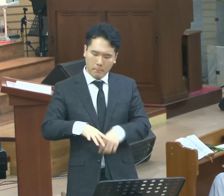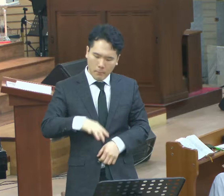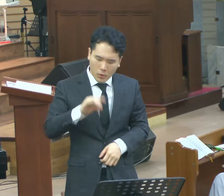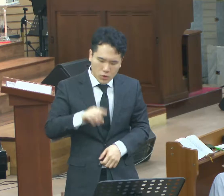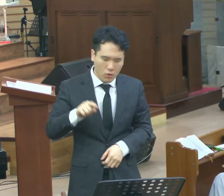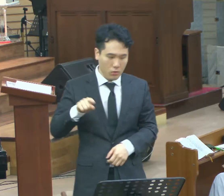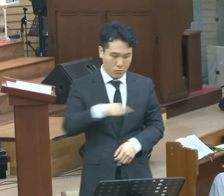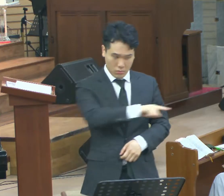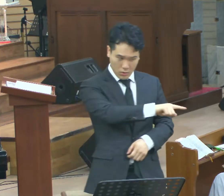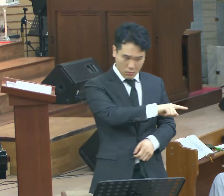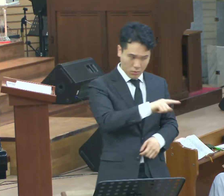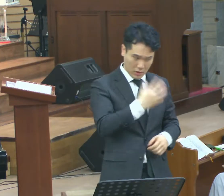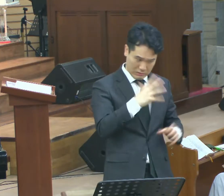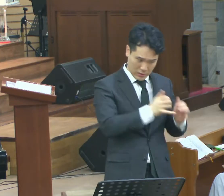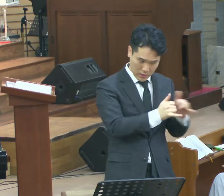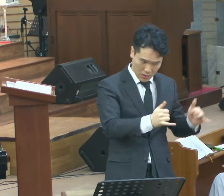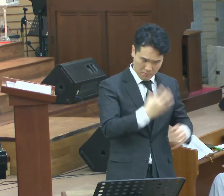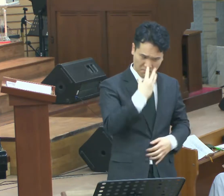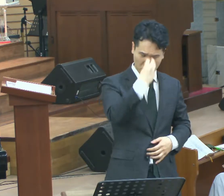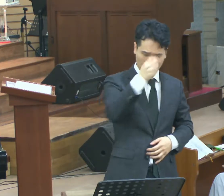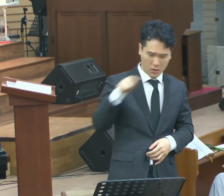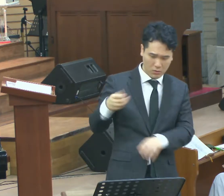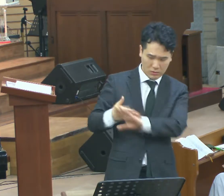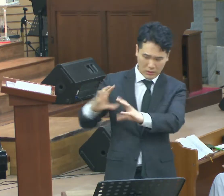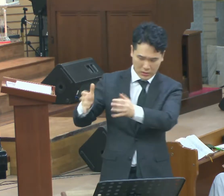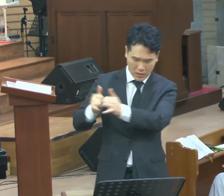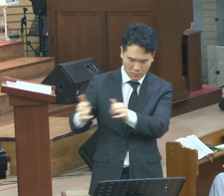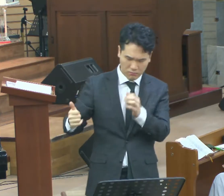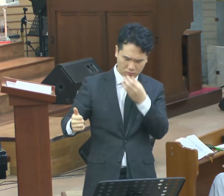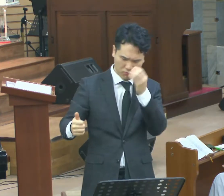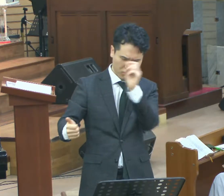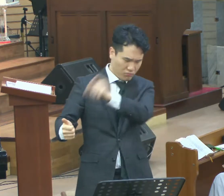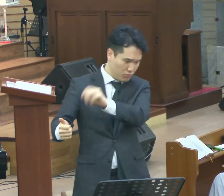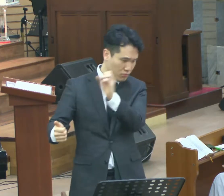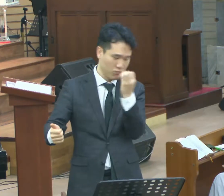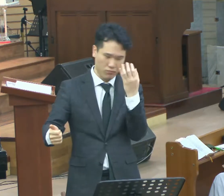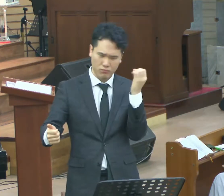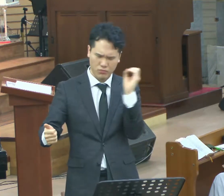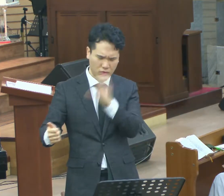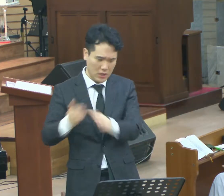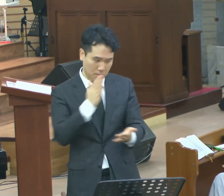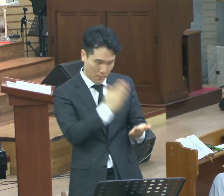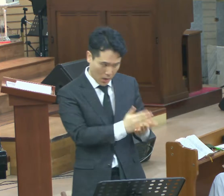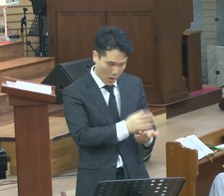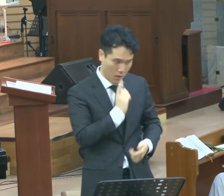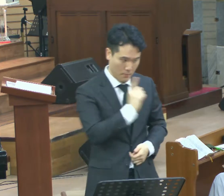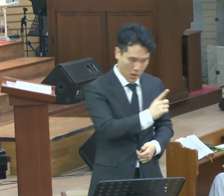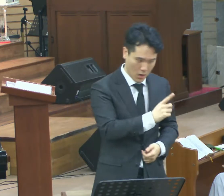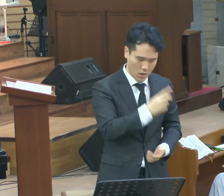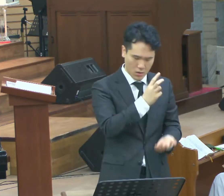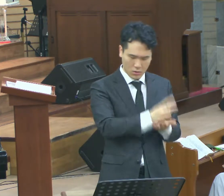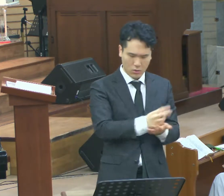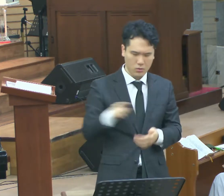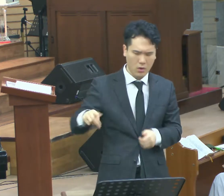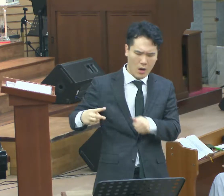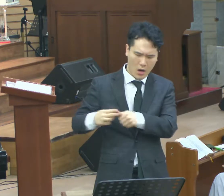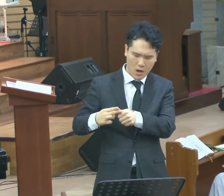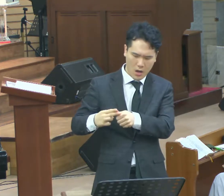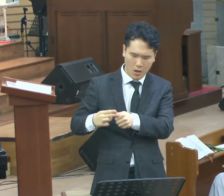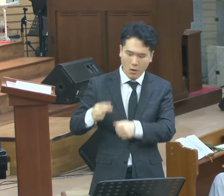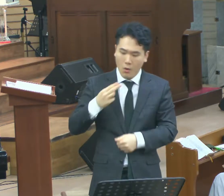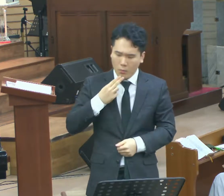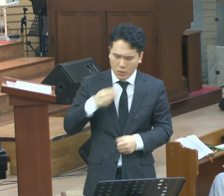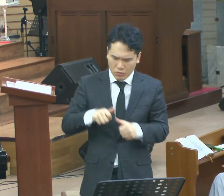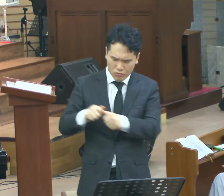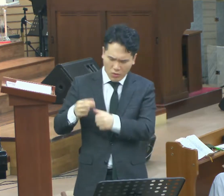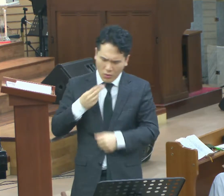해대니까 기존에 어떤 전통에 젖어있던 사람들은 바울을 자꾸 괴롭히는 거죠. 너 왜 그런 얘기 하느냐? 우리가